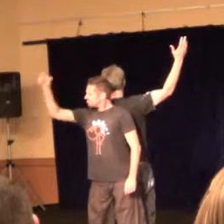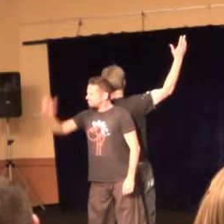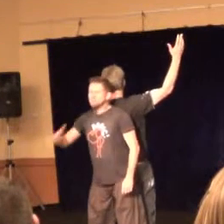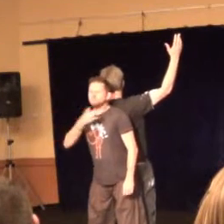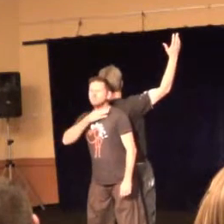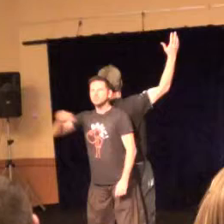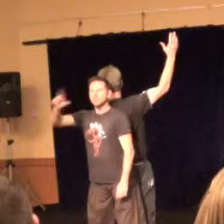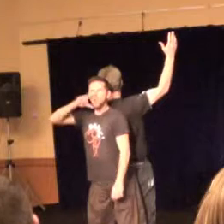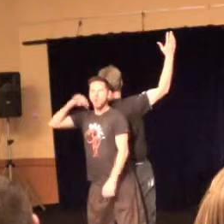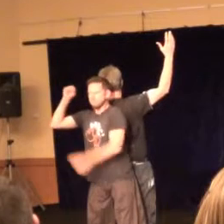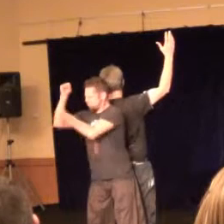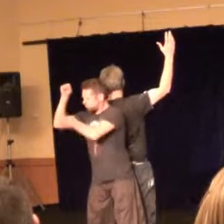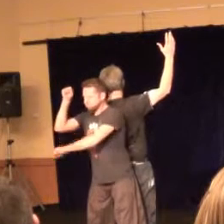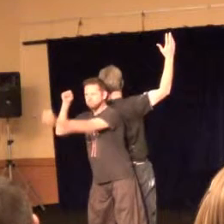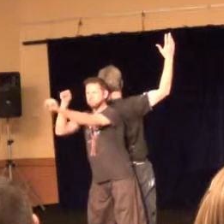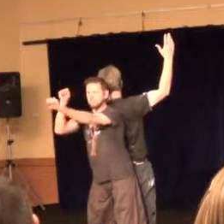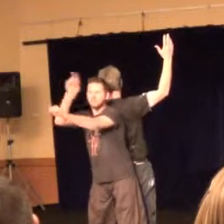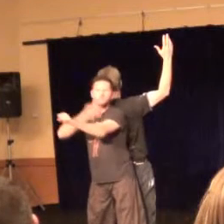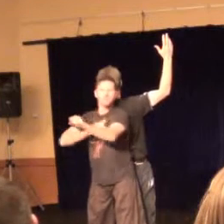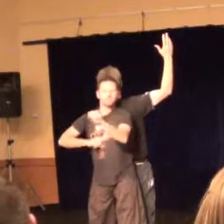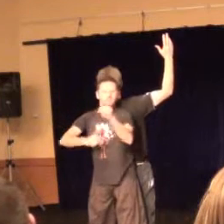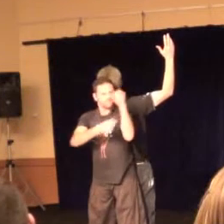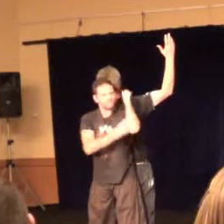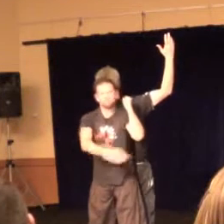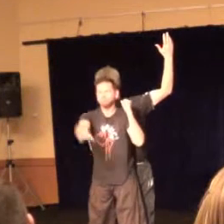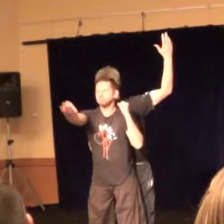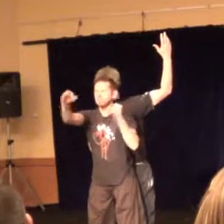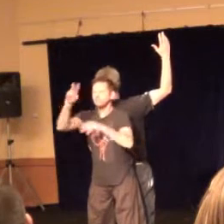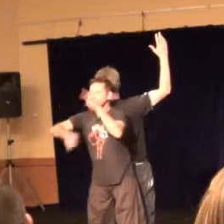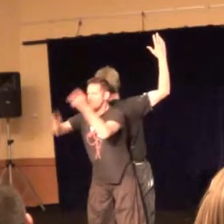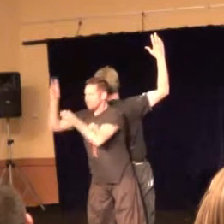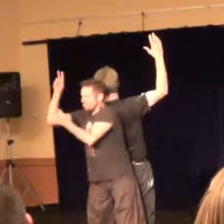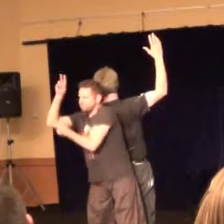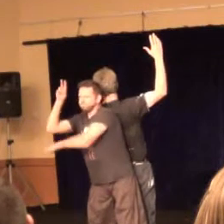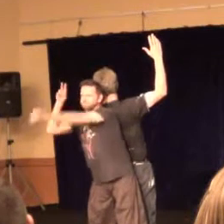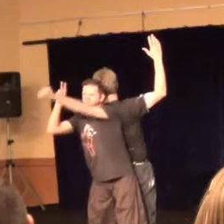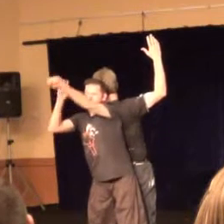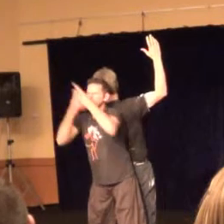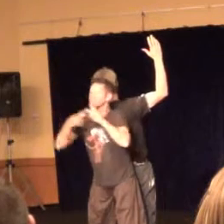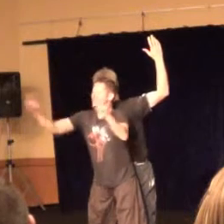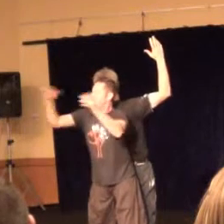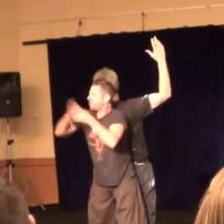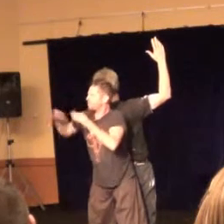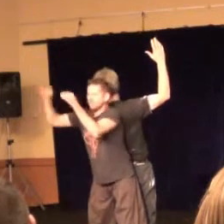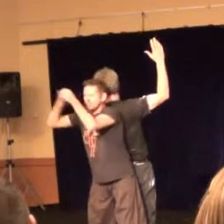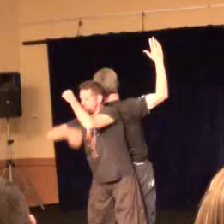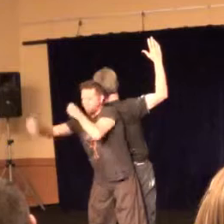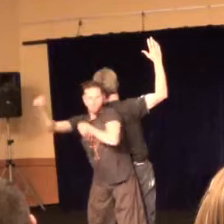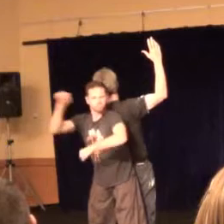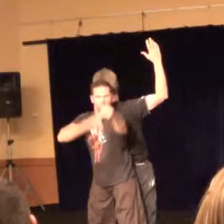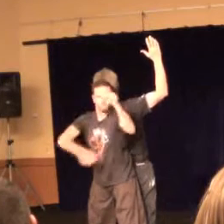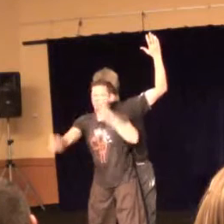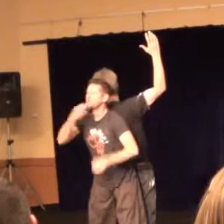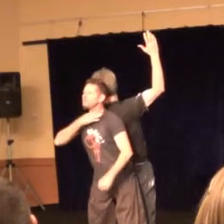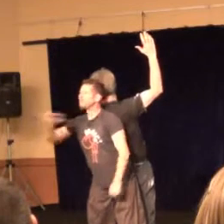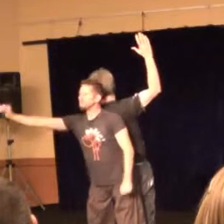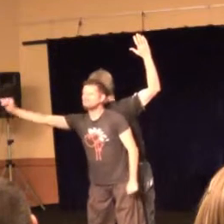d'un homme, d'une femme, d'un village, d'une ville, d'un pays, de celui qui, de